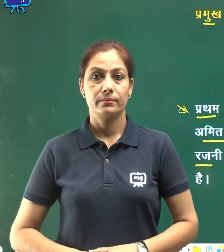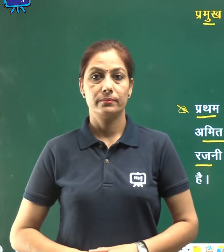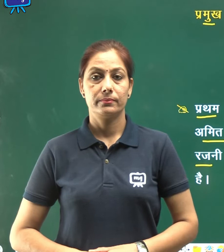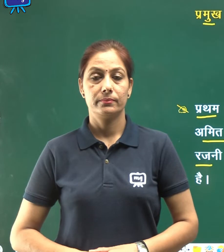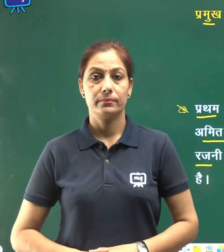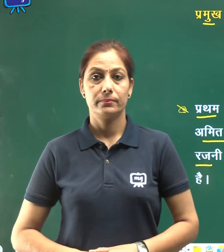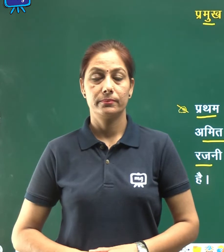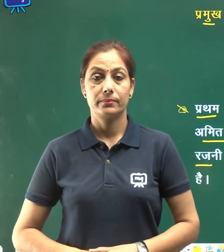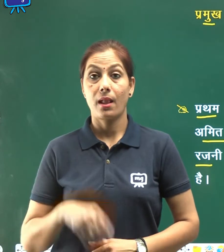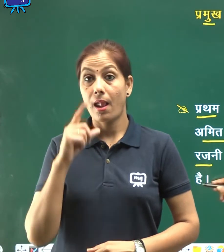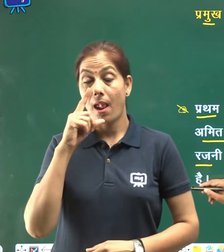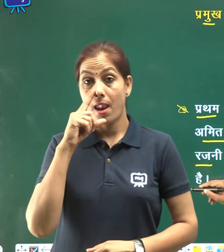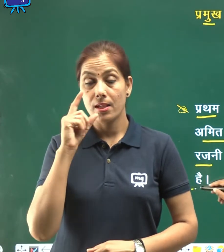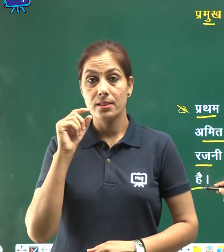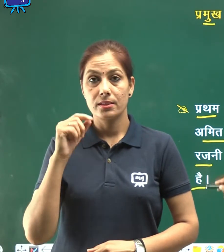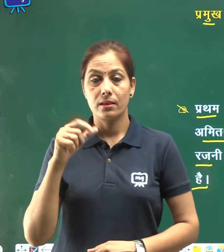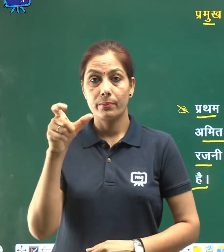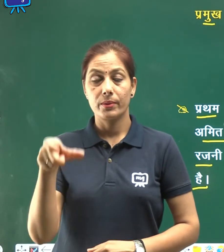लीला के घर आई हुई है।